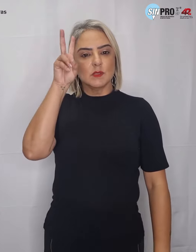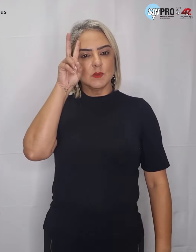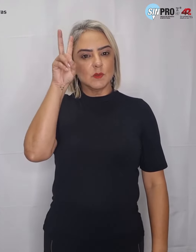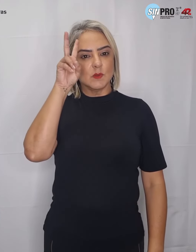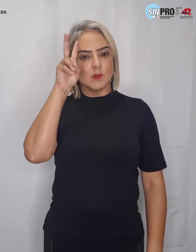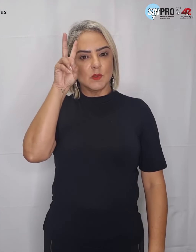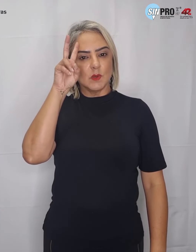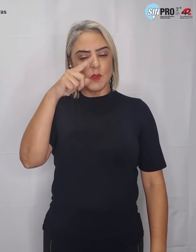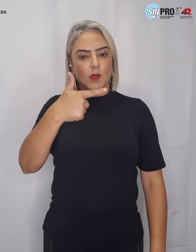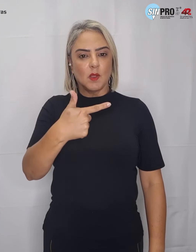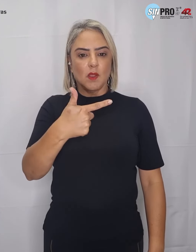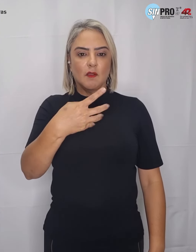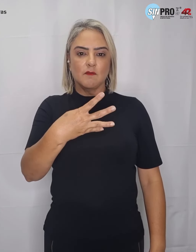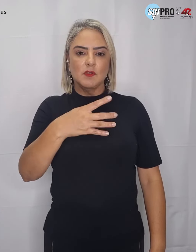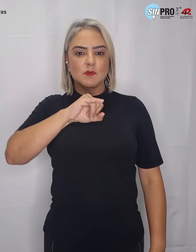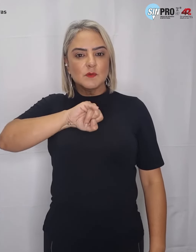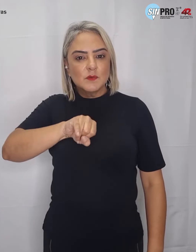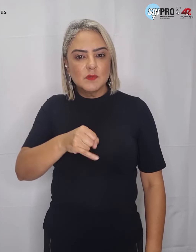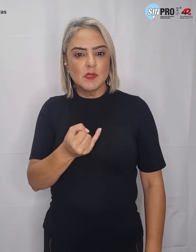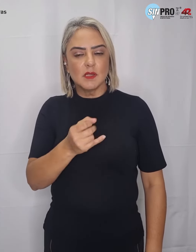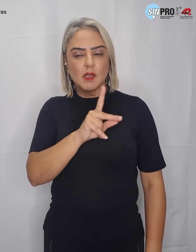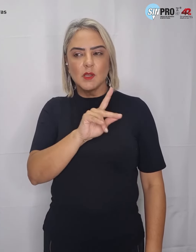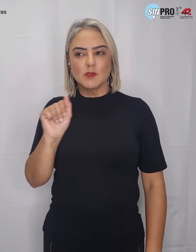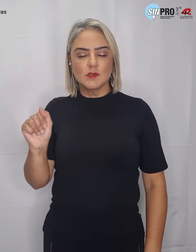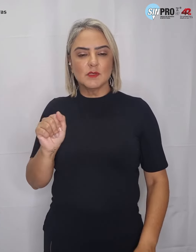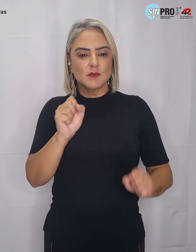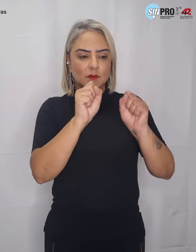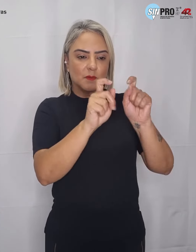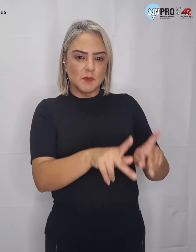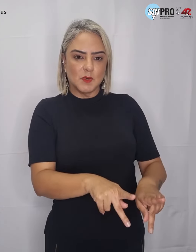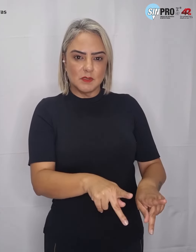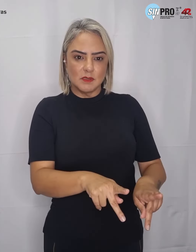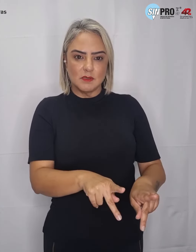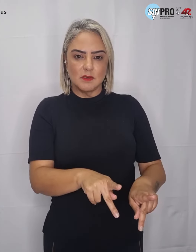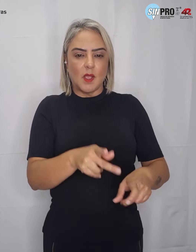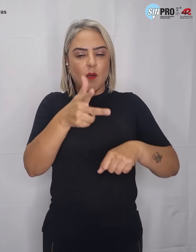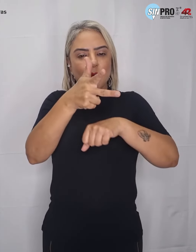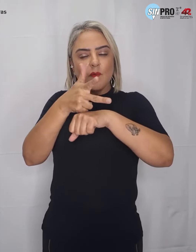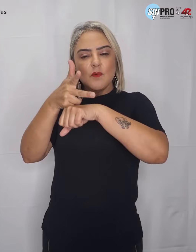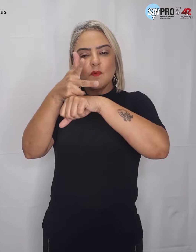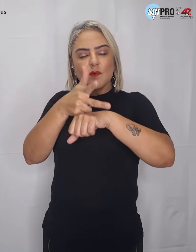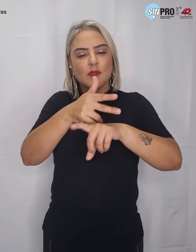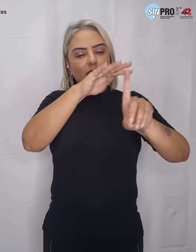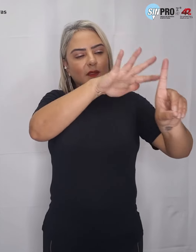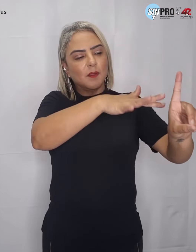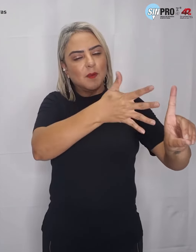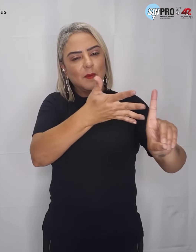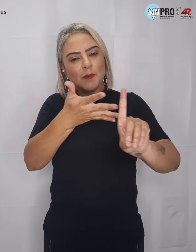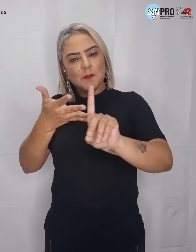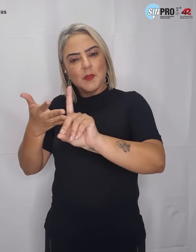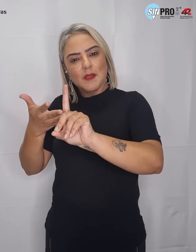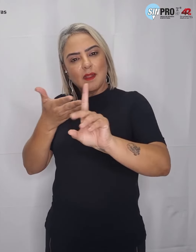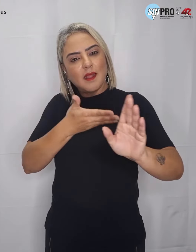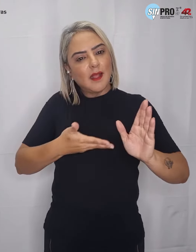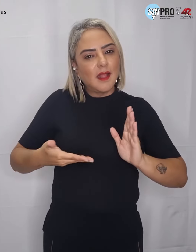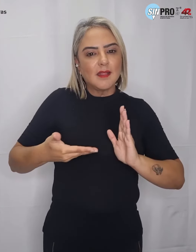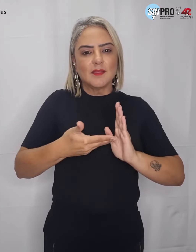-feira, 24 de 1, Dia dos Aposentados, um vídeo em homenagem a todos e todas que